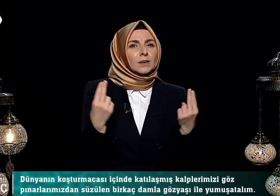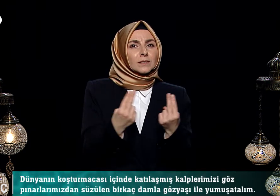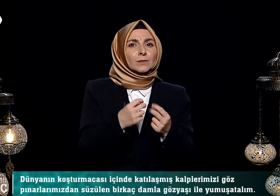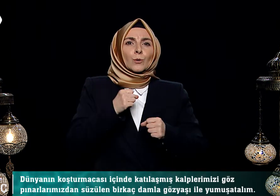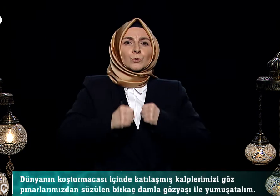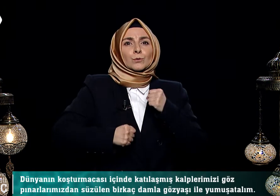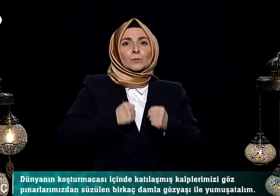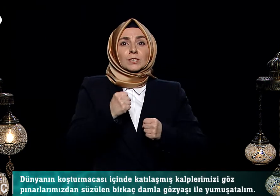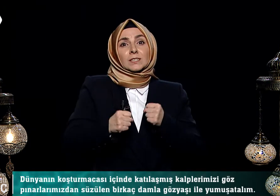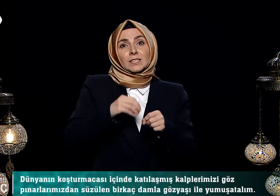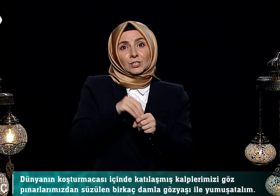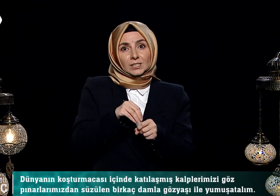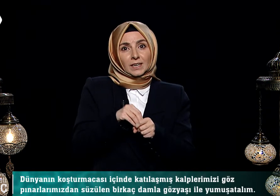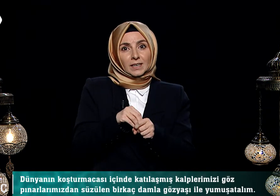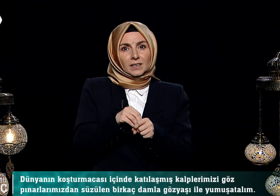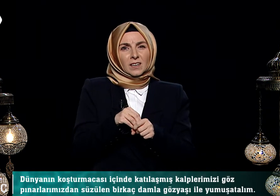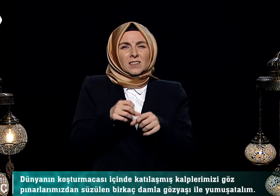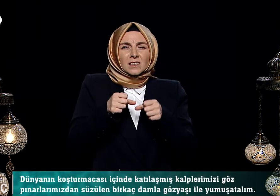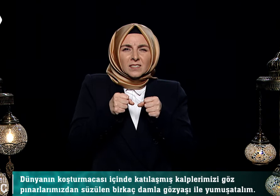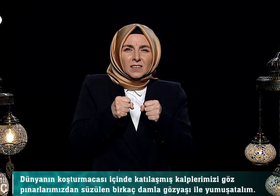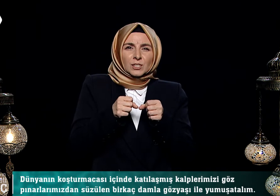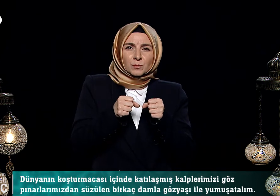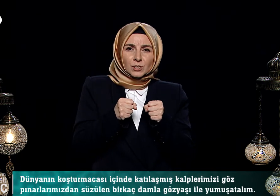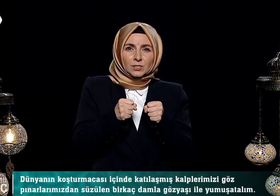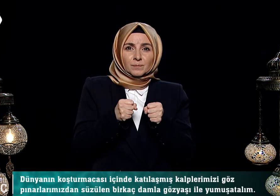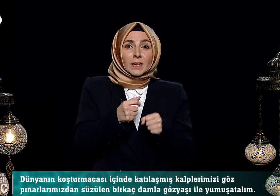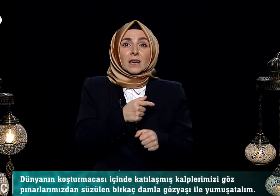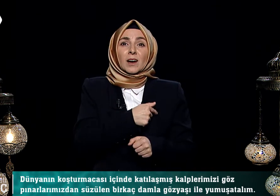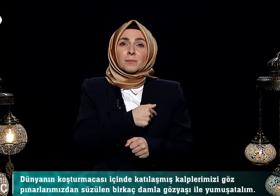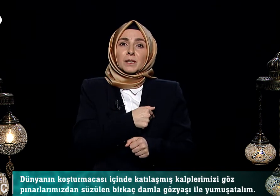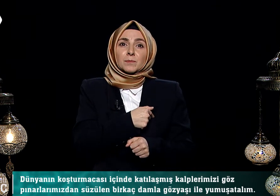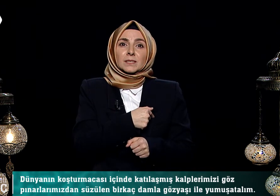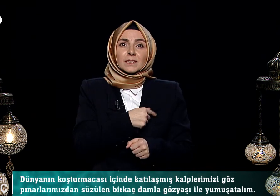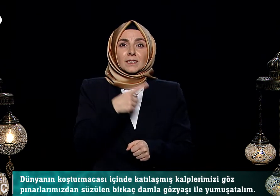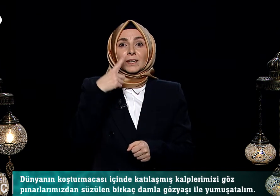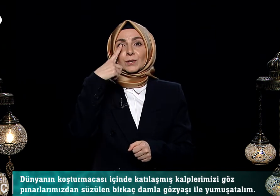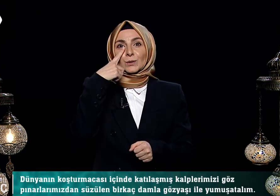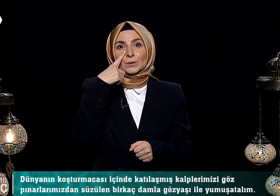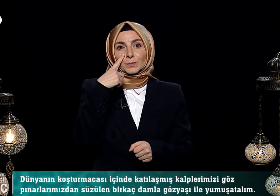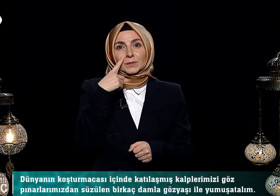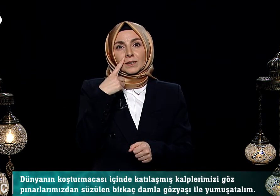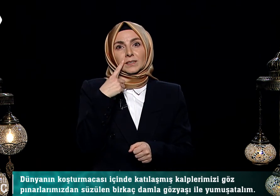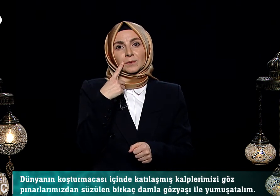Dünyanın koşturmacası içinde katılaşmış, kalplerimizi göz